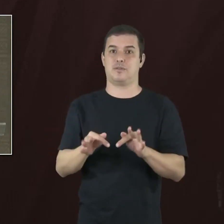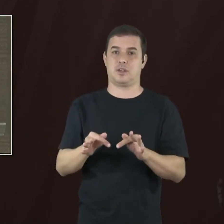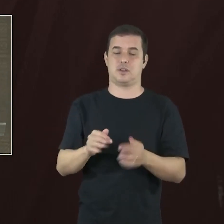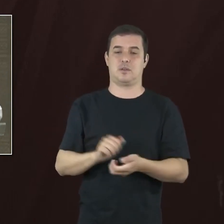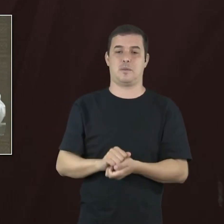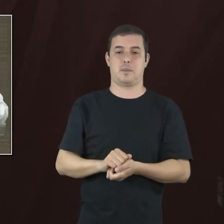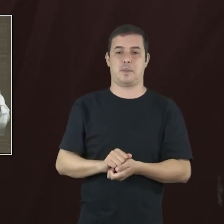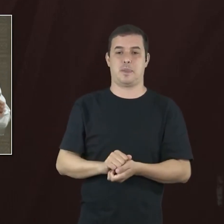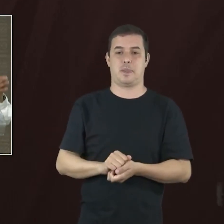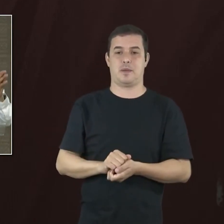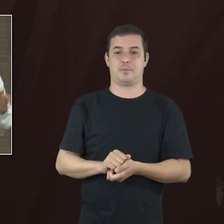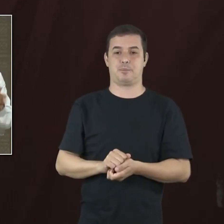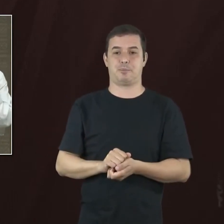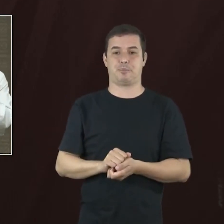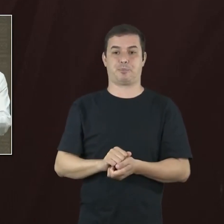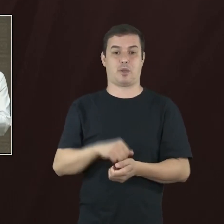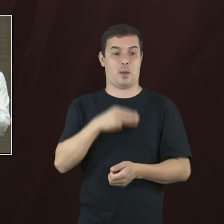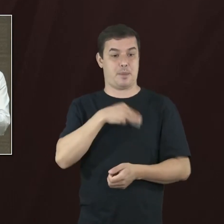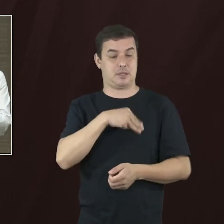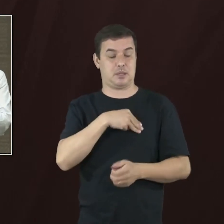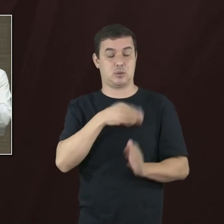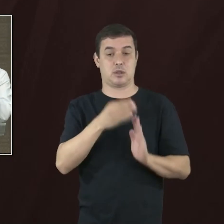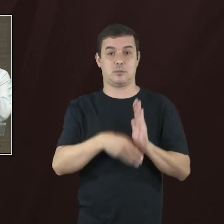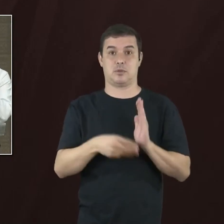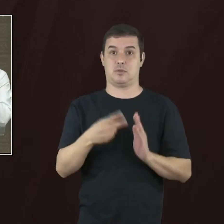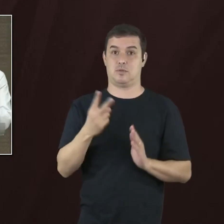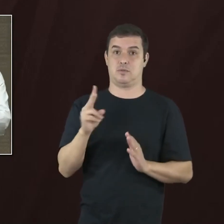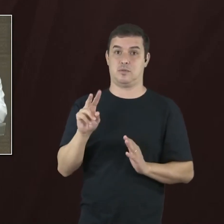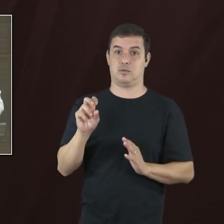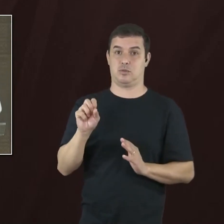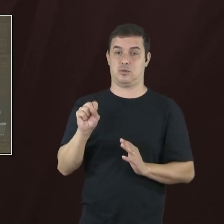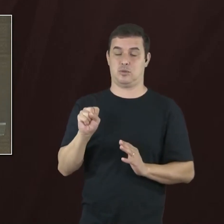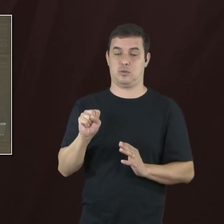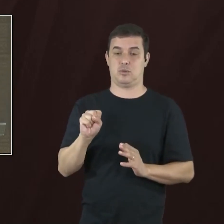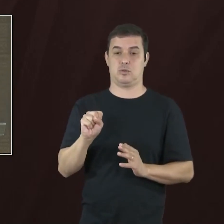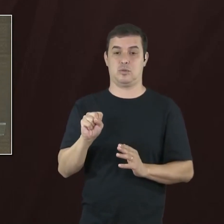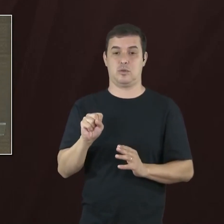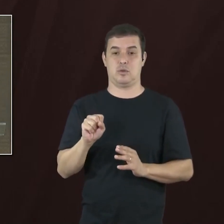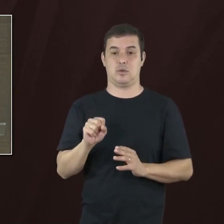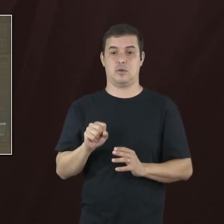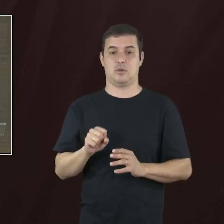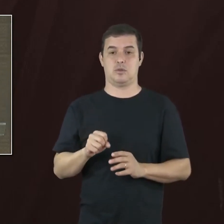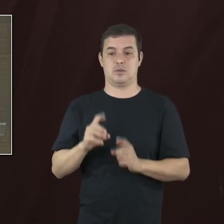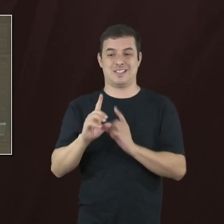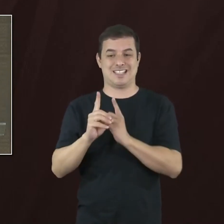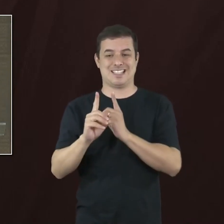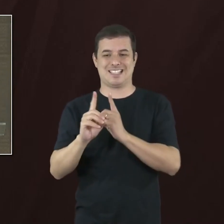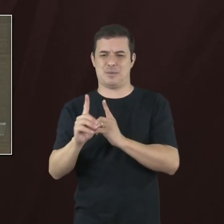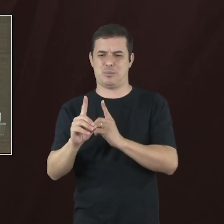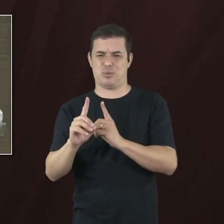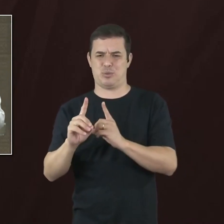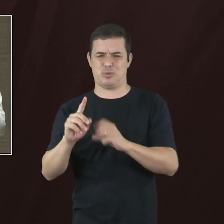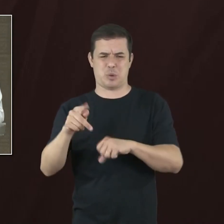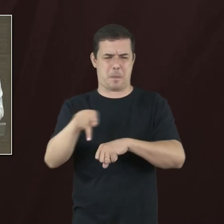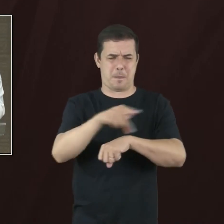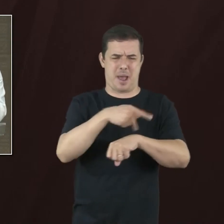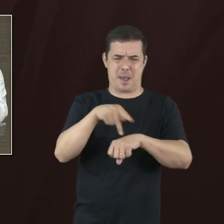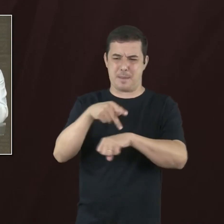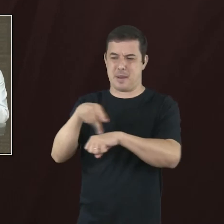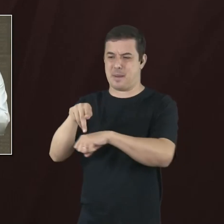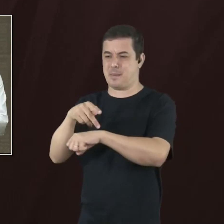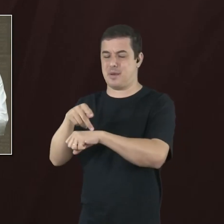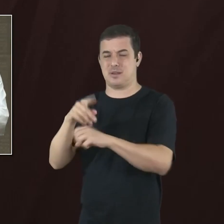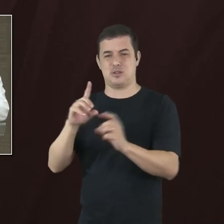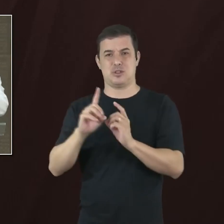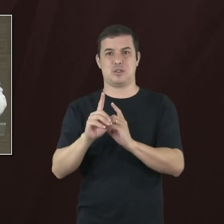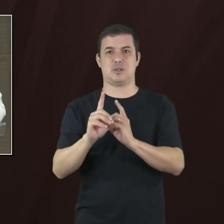Senhor Jesus falou no final de Mateus 28. Ide por toda a terra, fazer discípulos de todas as nações, não é isso? Irmãos,